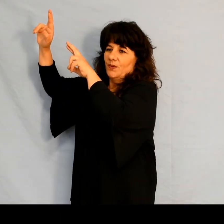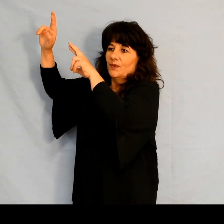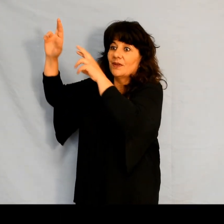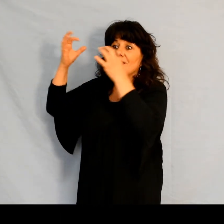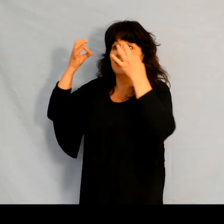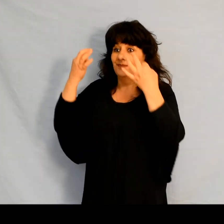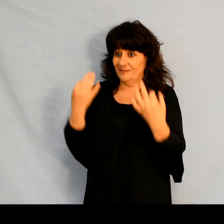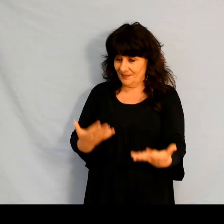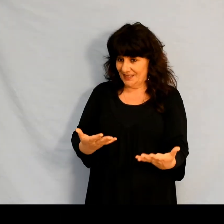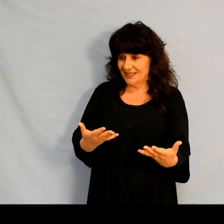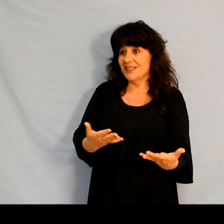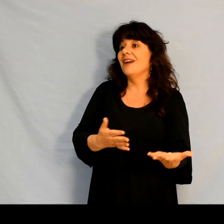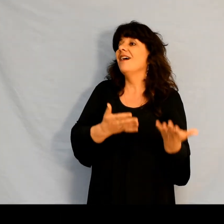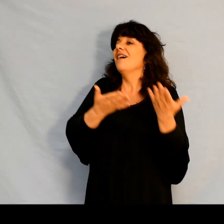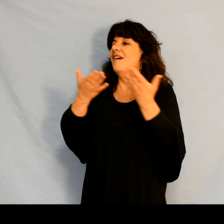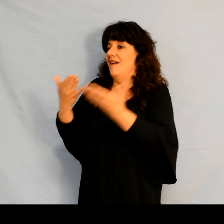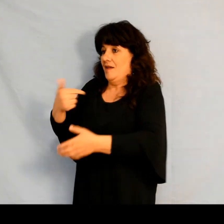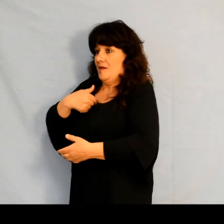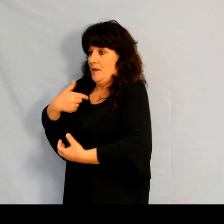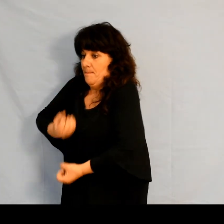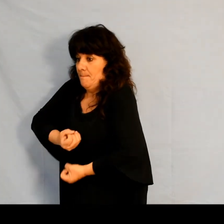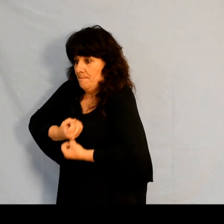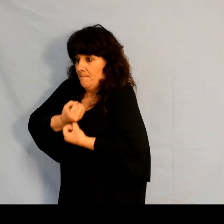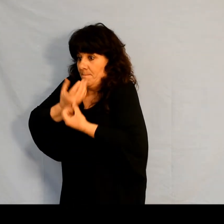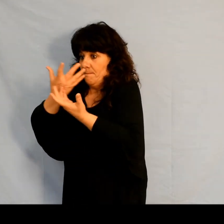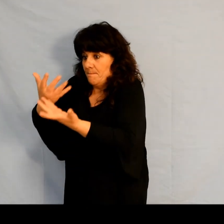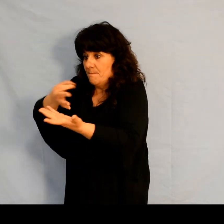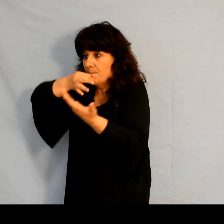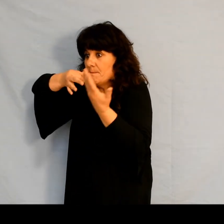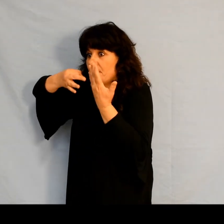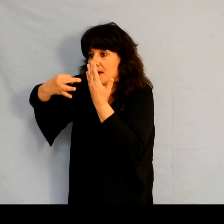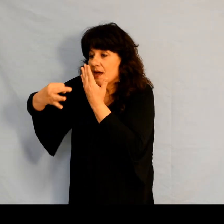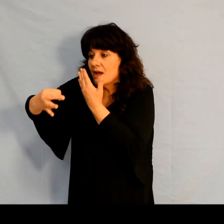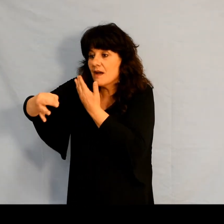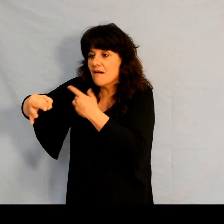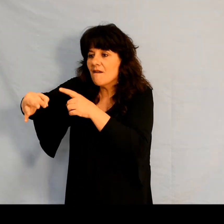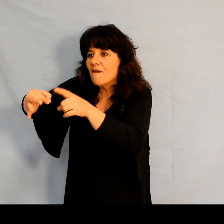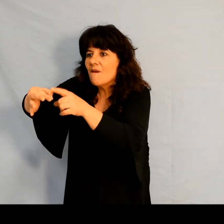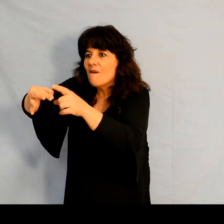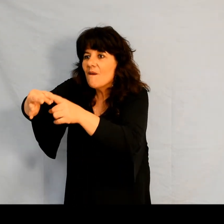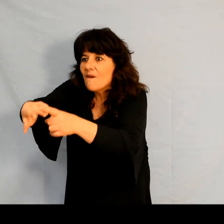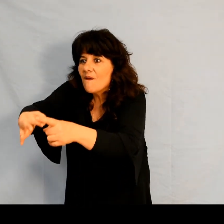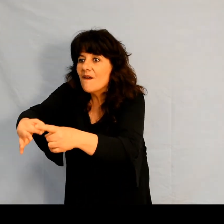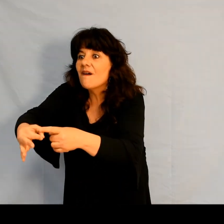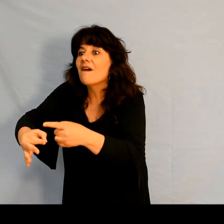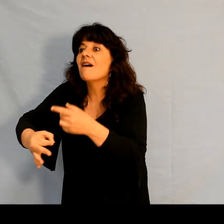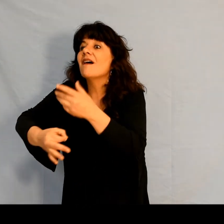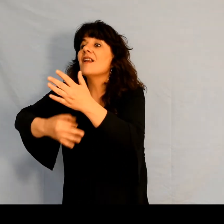Ainsi, ma parole qui sort de ma bouche ne me reviendra pas sans résultat,